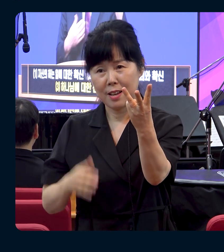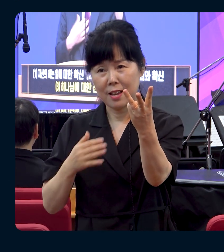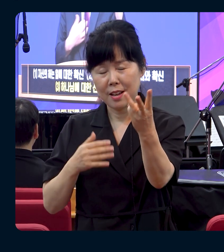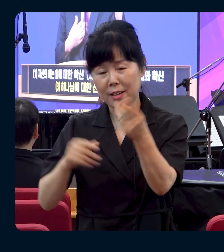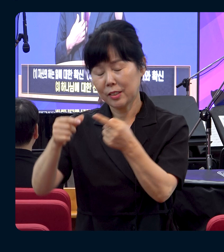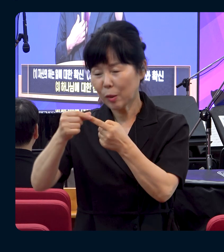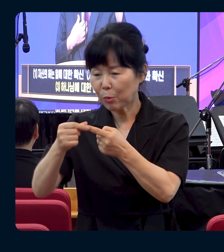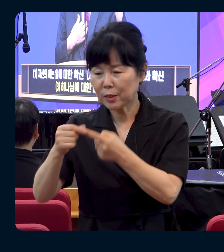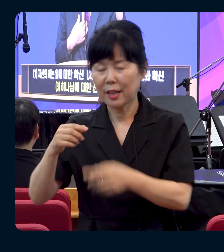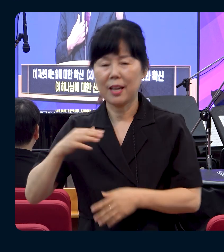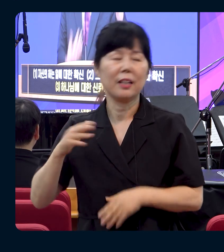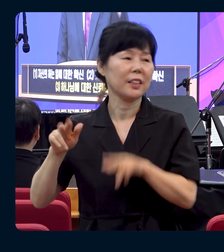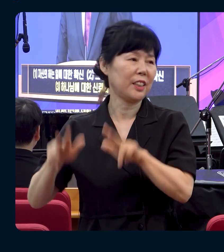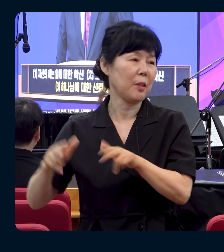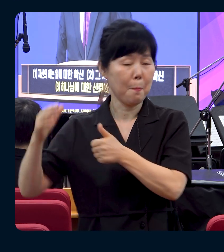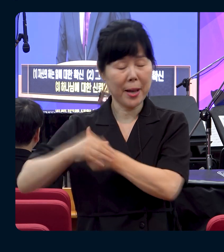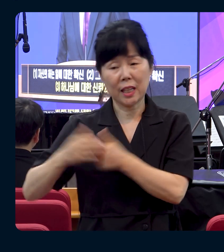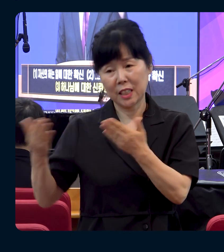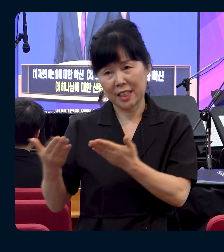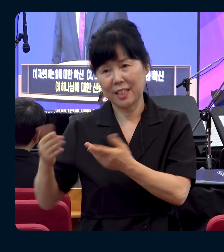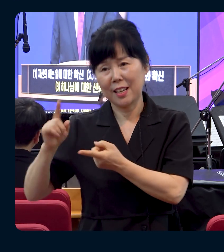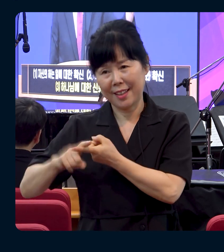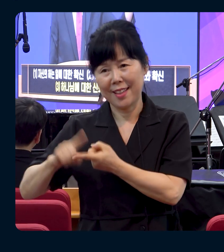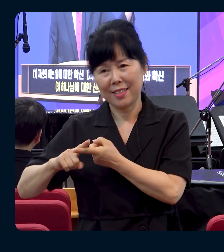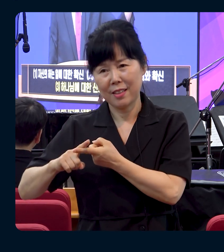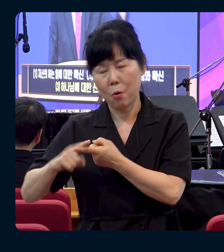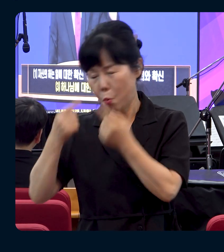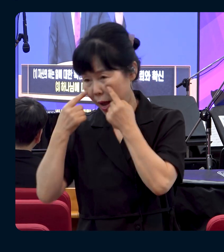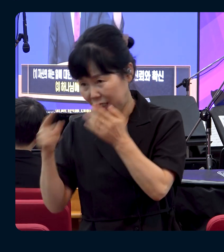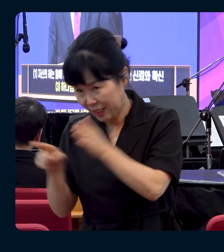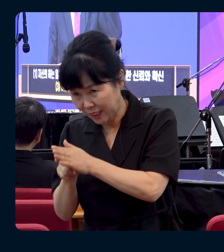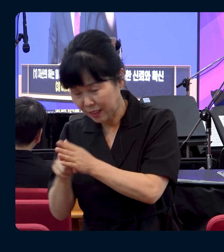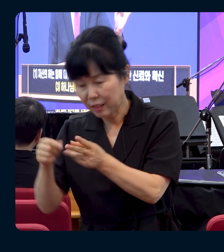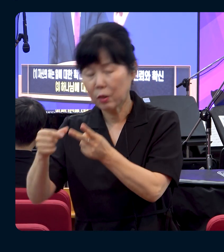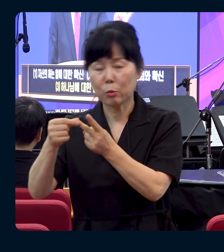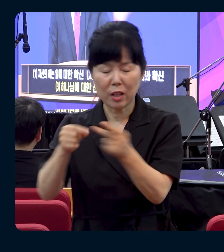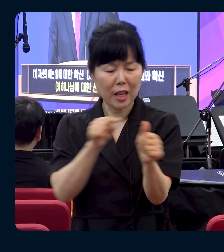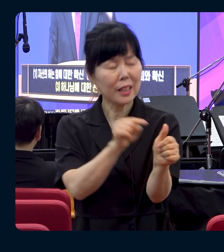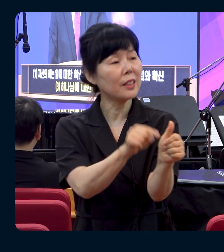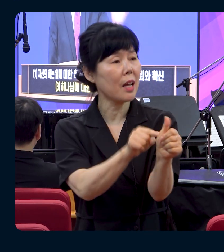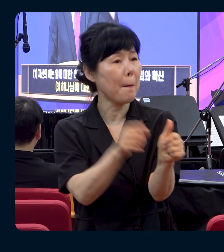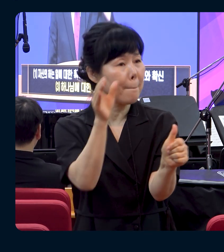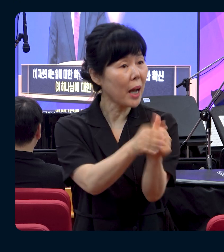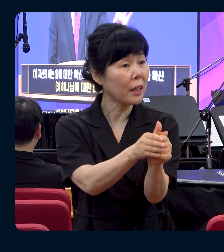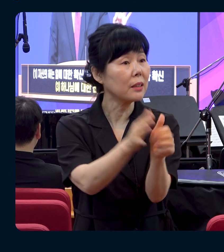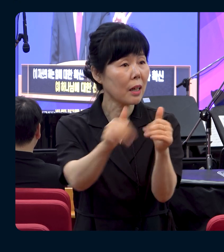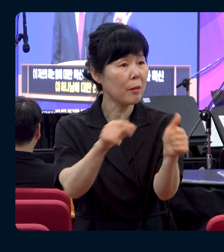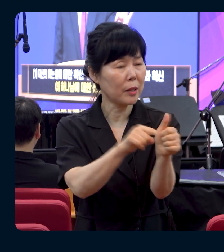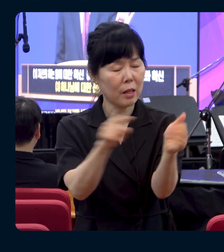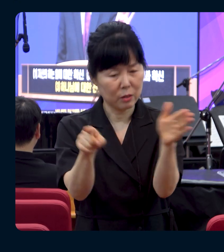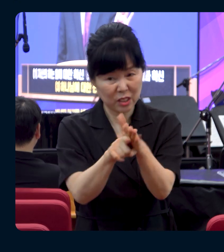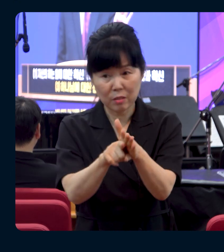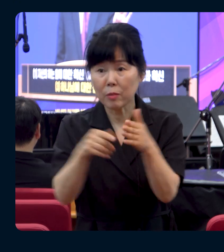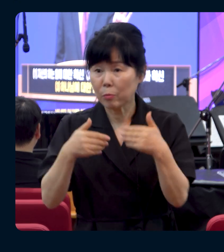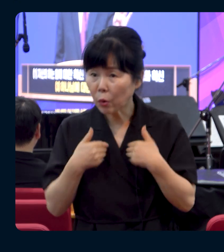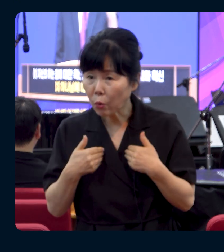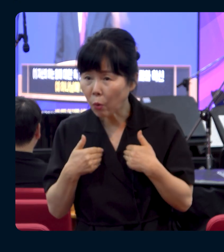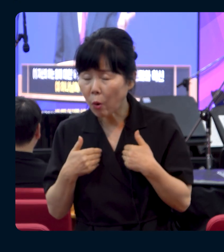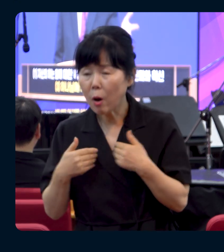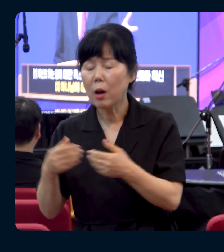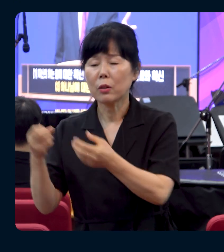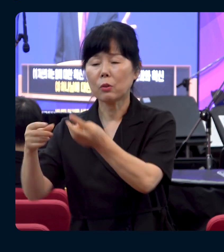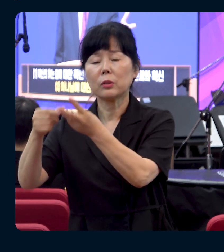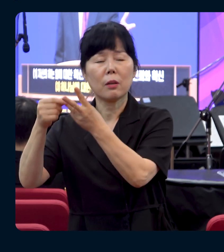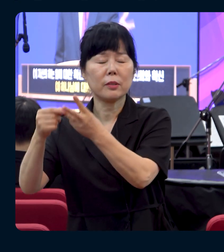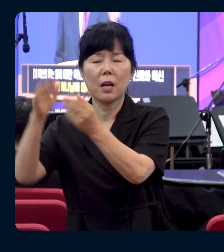확신, 그 사람에 대한 신뢰와 확신, 그리고 하나님에 대한 신뢰와 확신, 이게